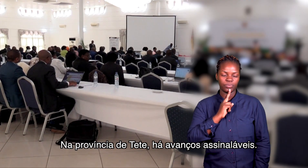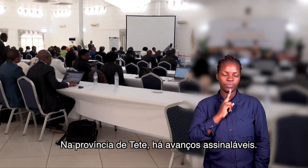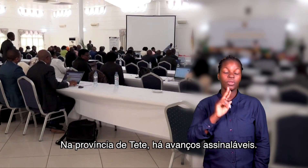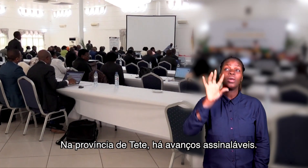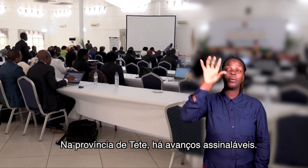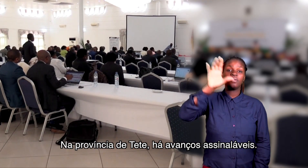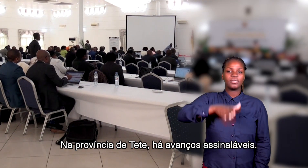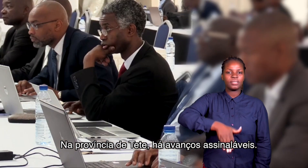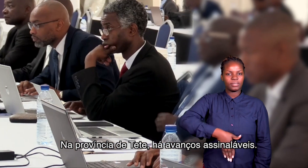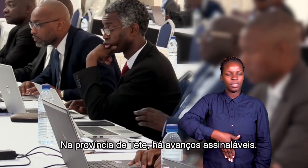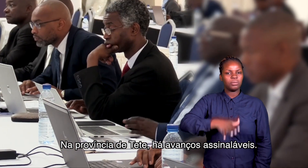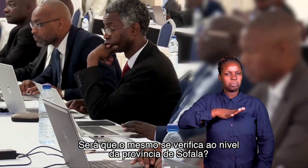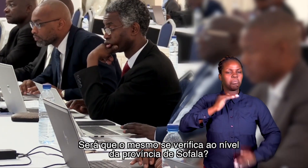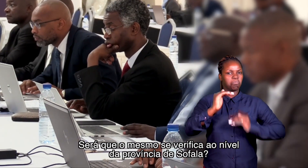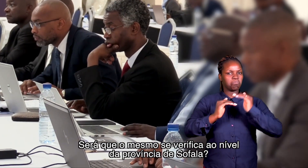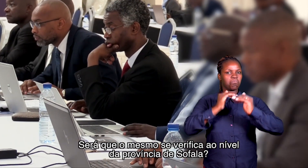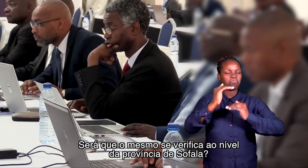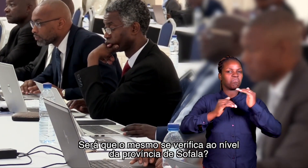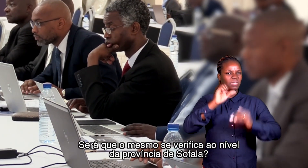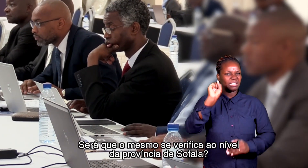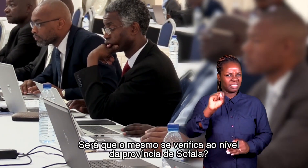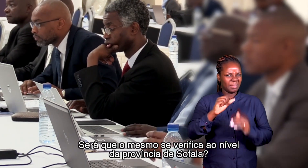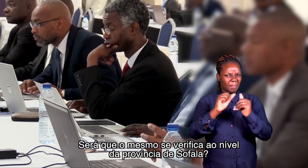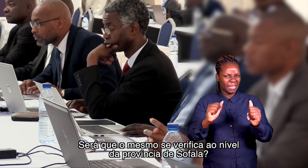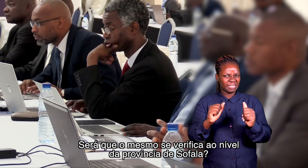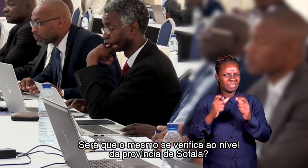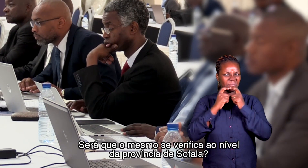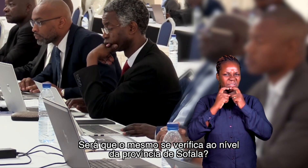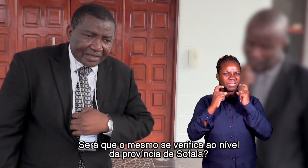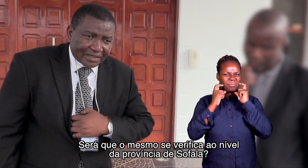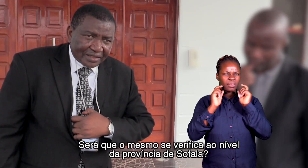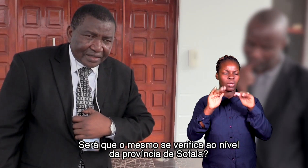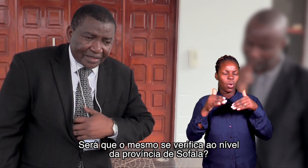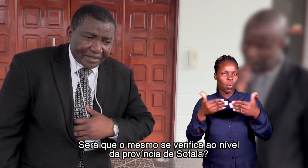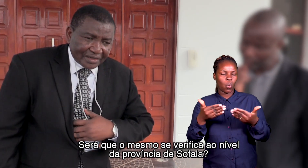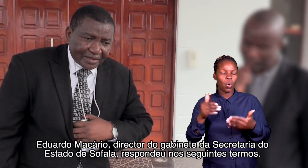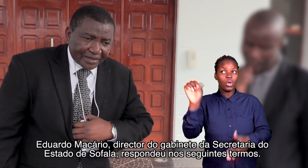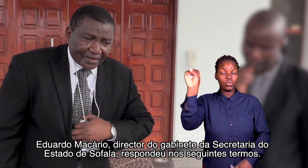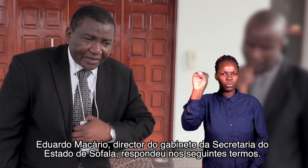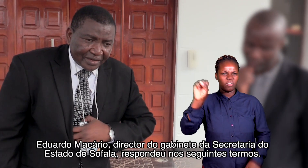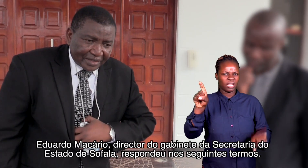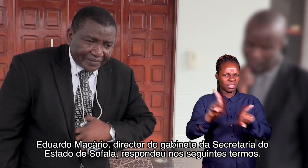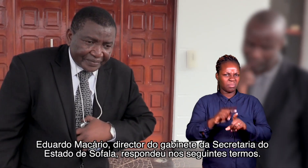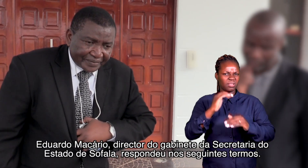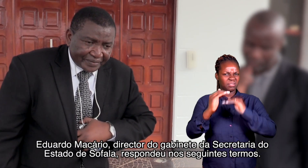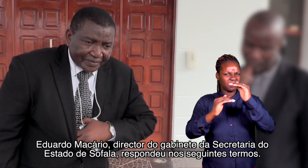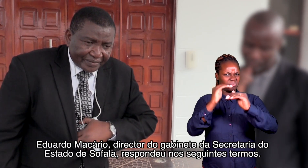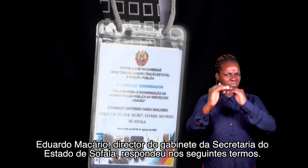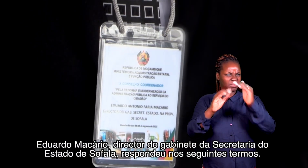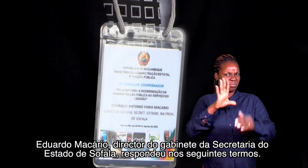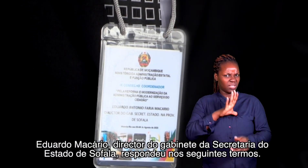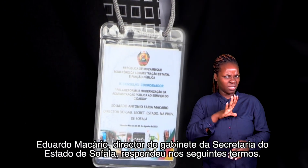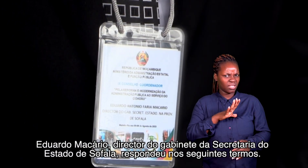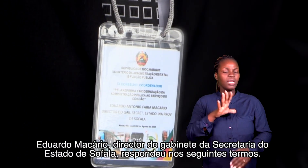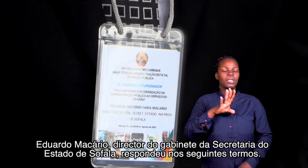Tete há avanços assinaláveis. Será que o mesmo se verifica ao nível da província de Sofala? Eduardo Macário, diretor